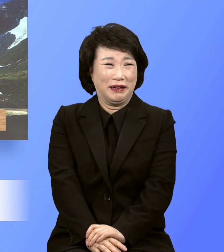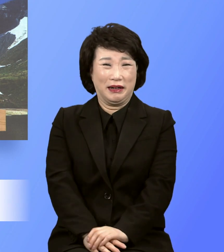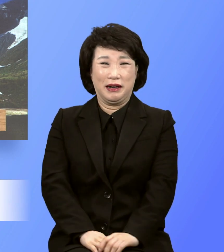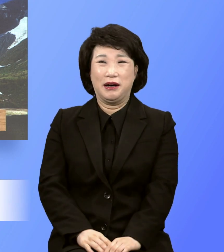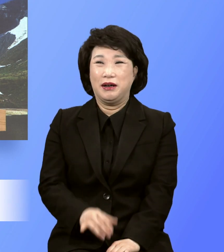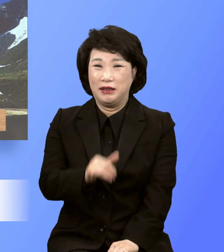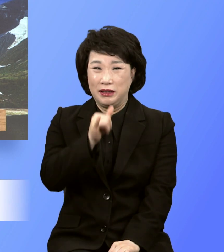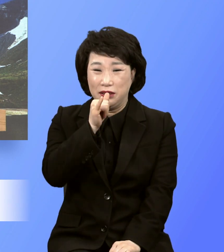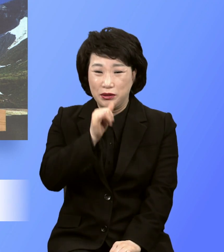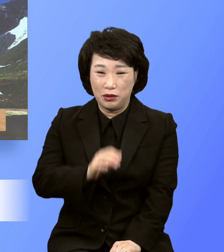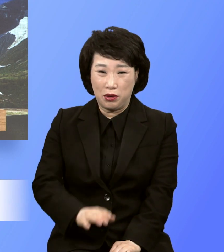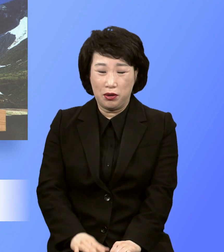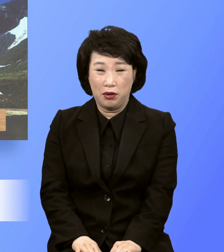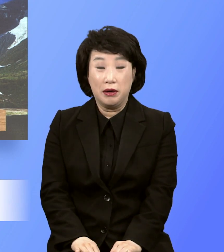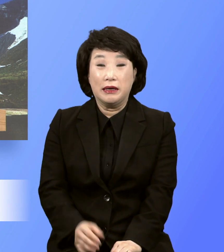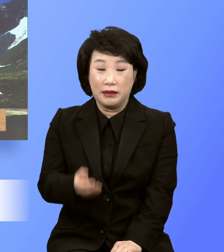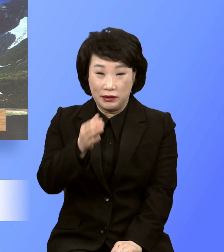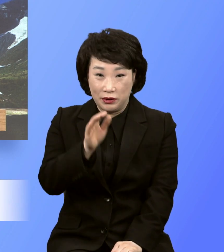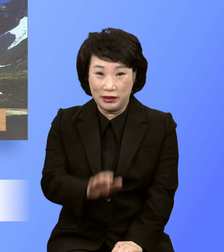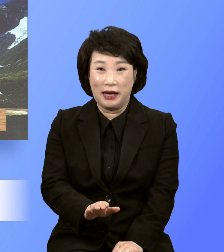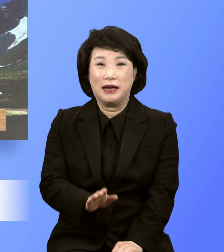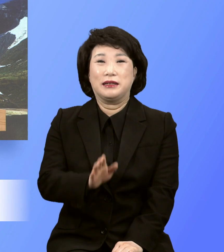돋을 정도로 그러나 참